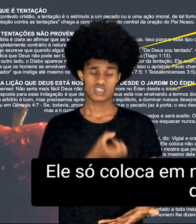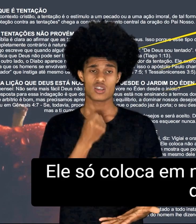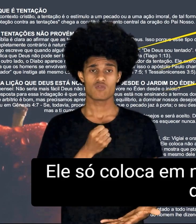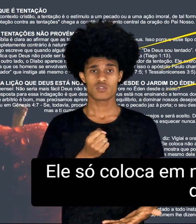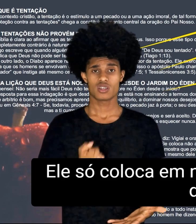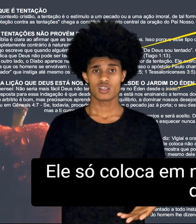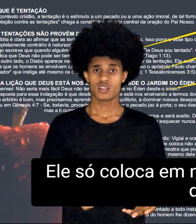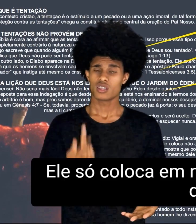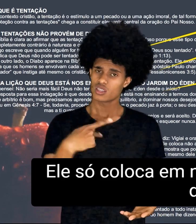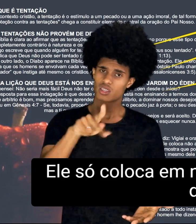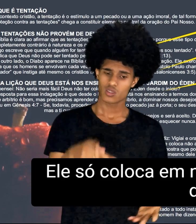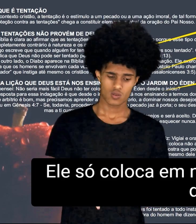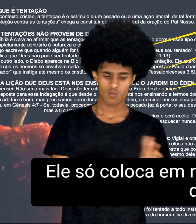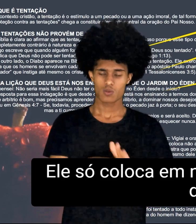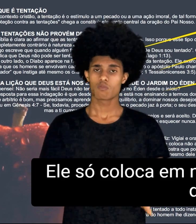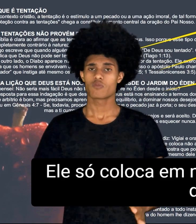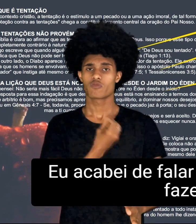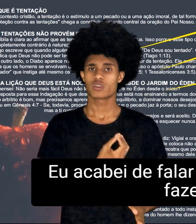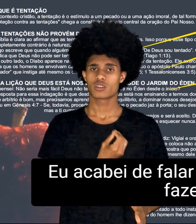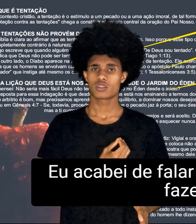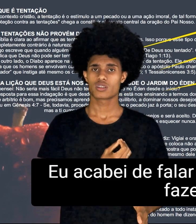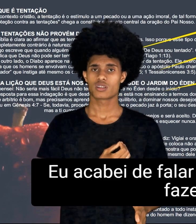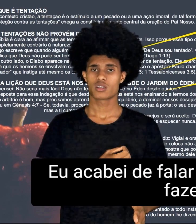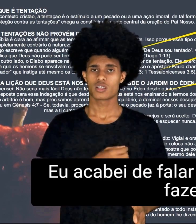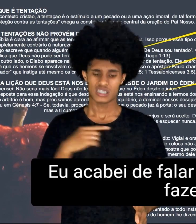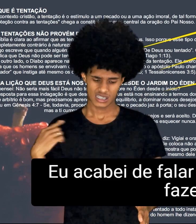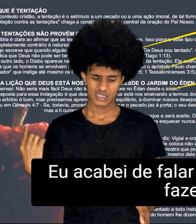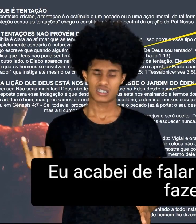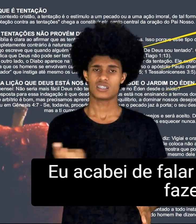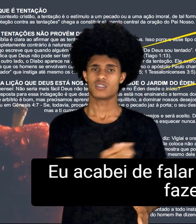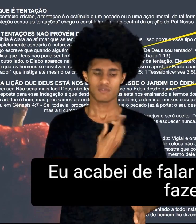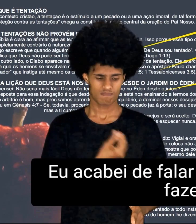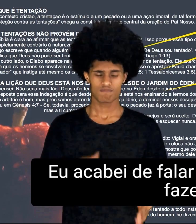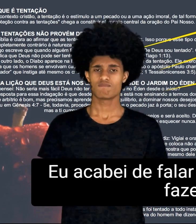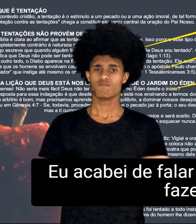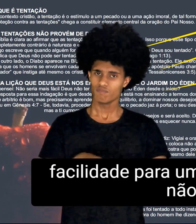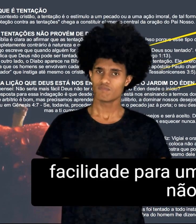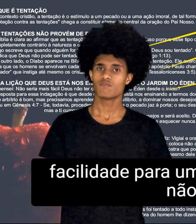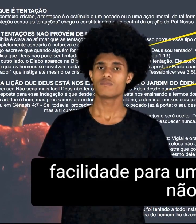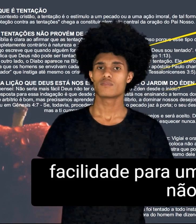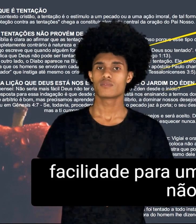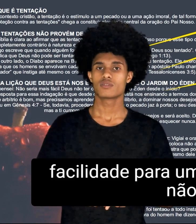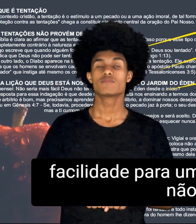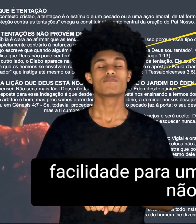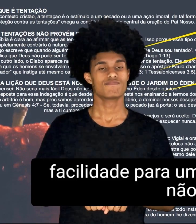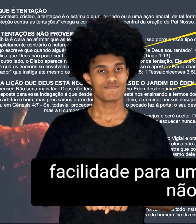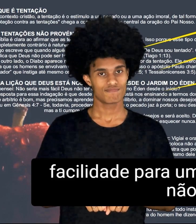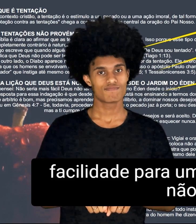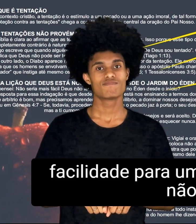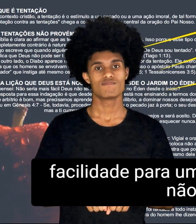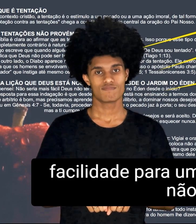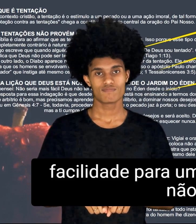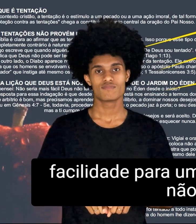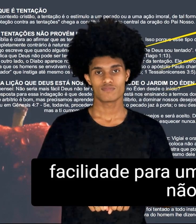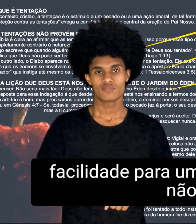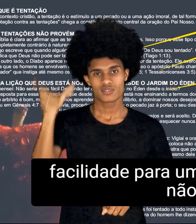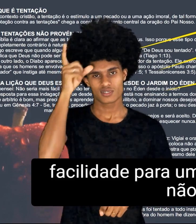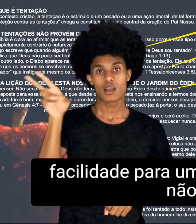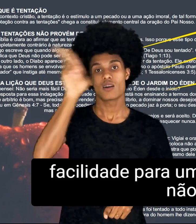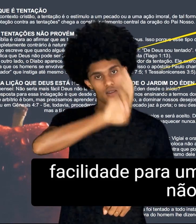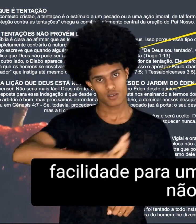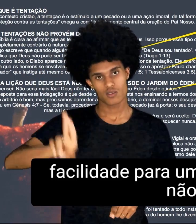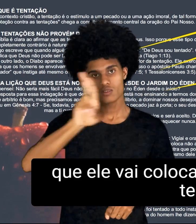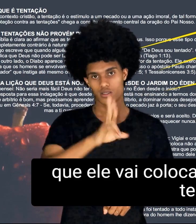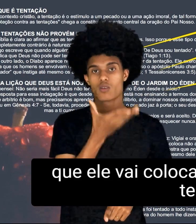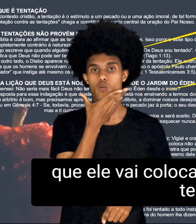frente aquilo ao qual nós mais desejamos. Eu acabei de falar agora. Então o que o diabo vai fazer? Se você tem facilidade para um tipo de pecado, meu irmão, não